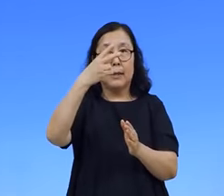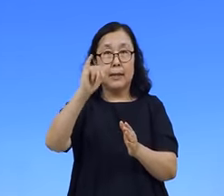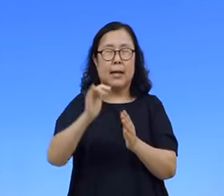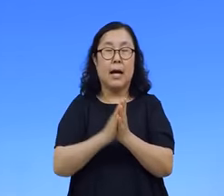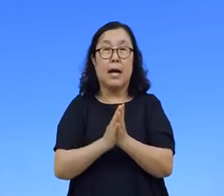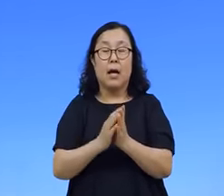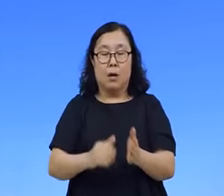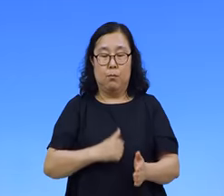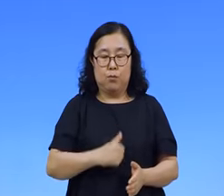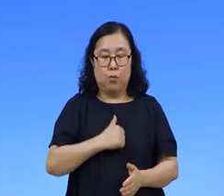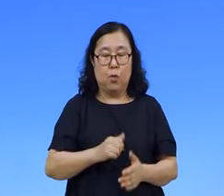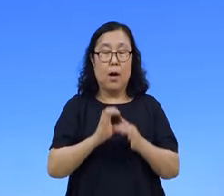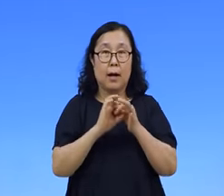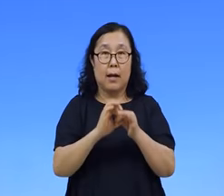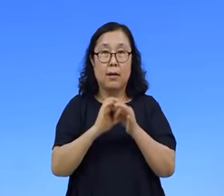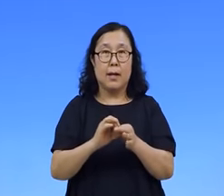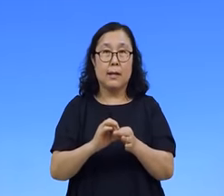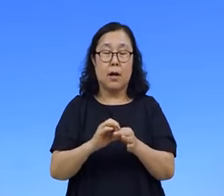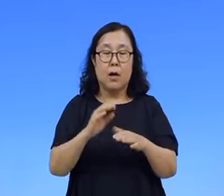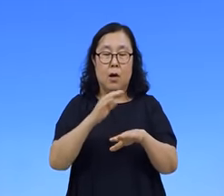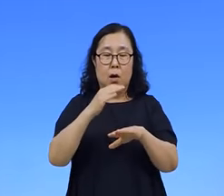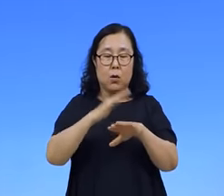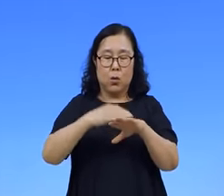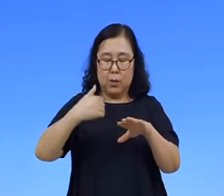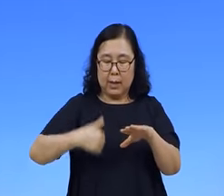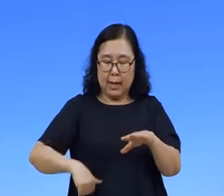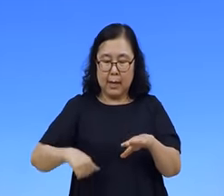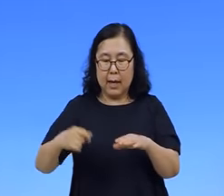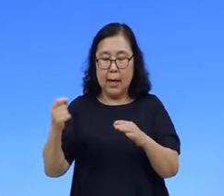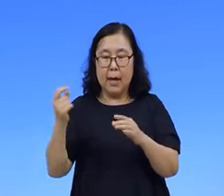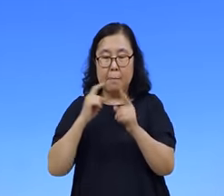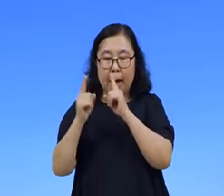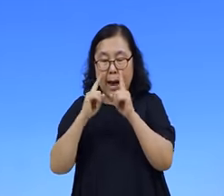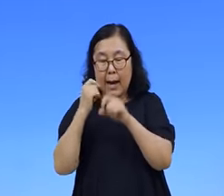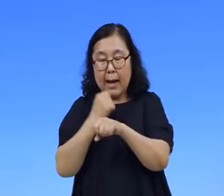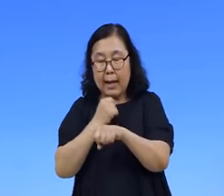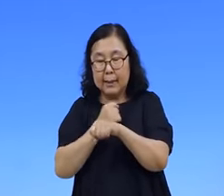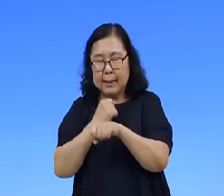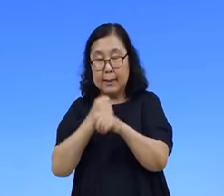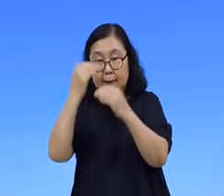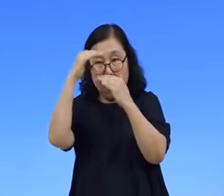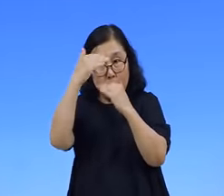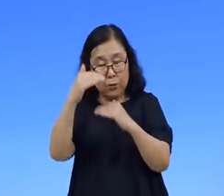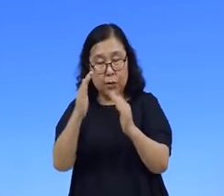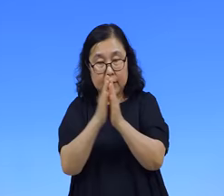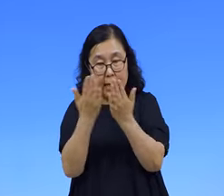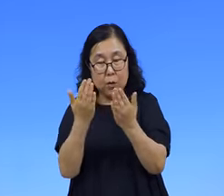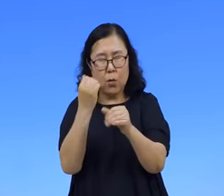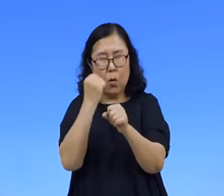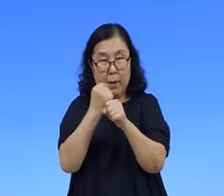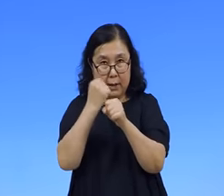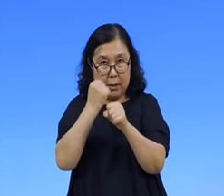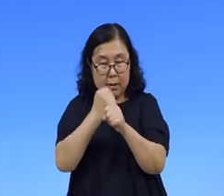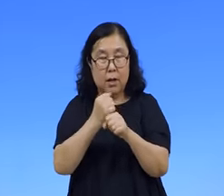그 분노와 관련해서 그 자기 그 손자에게 들려준 이야기들을 책으로 묶은 내용이에요. 마하트마